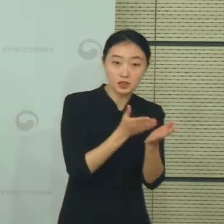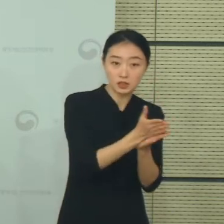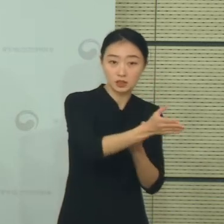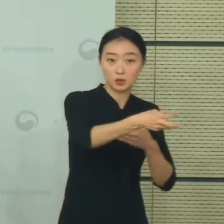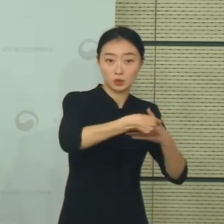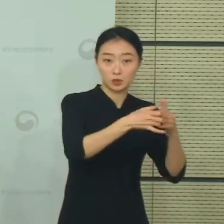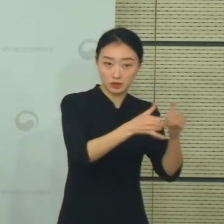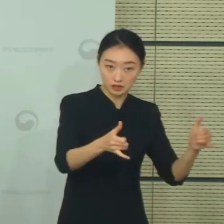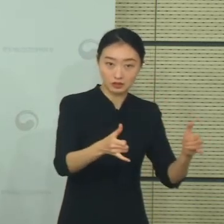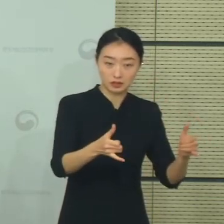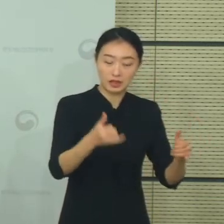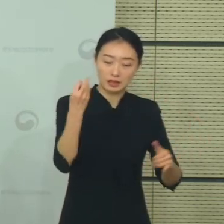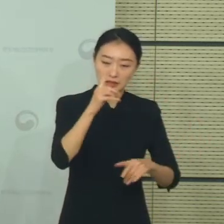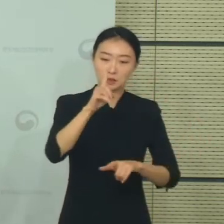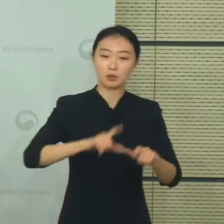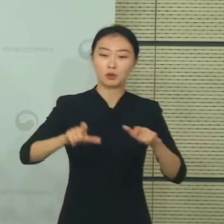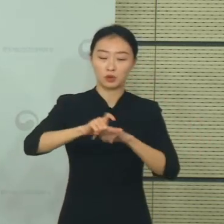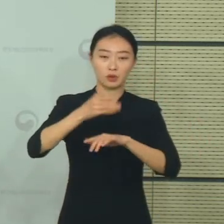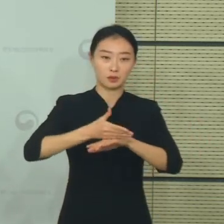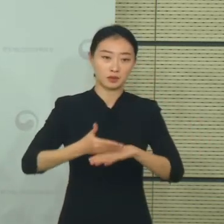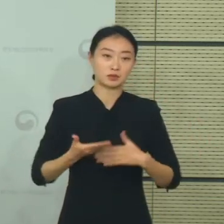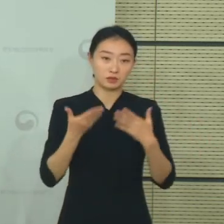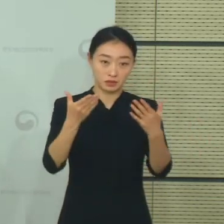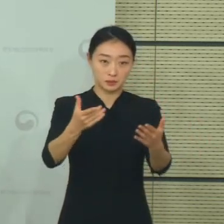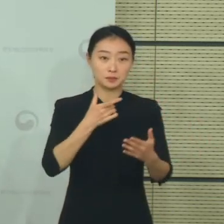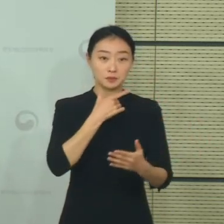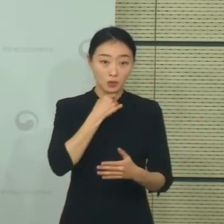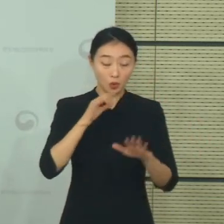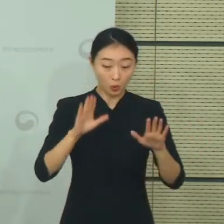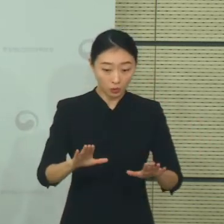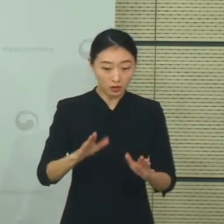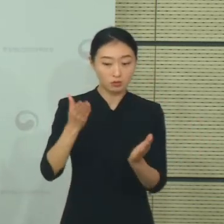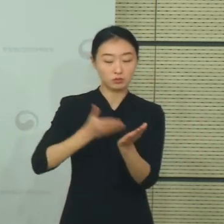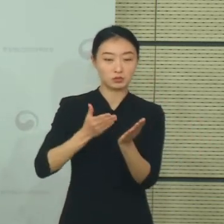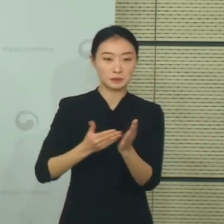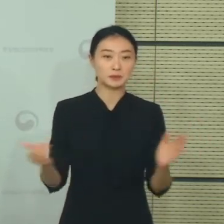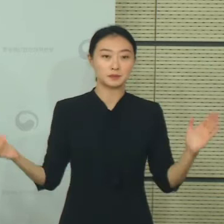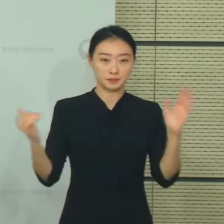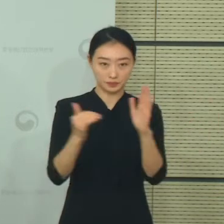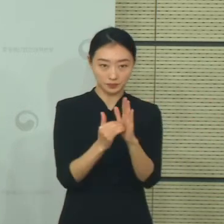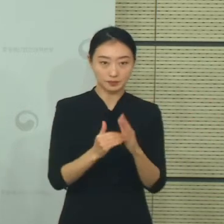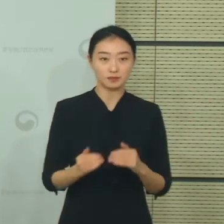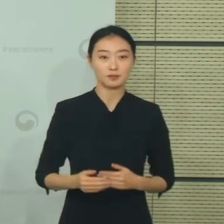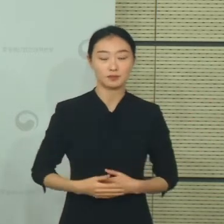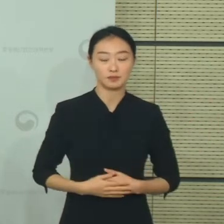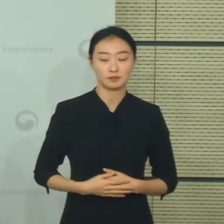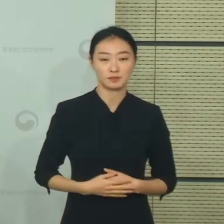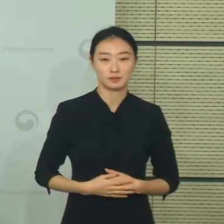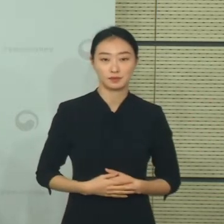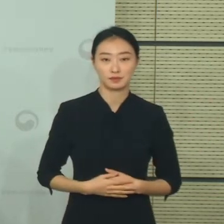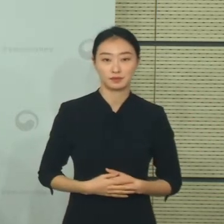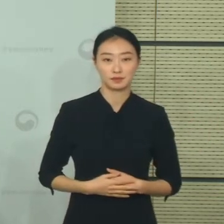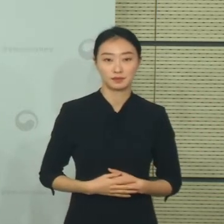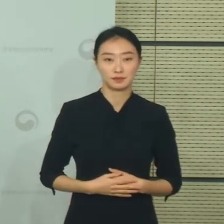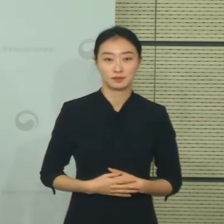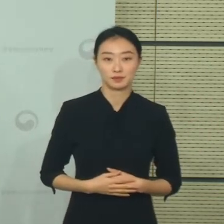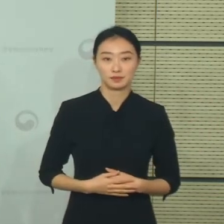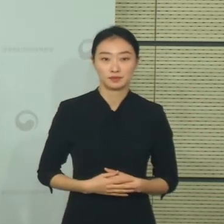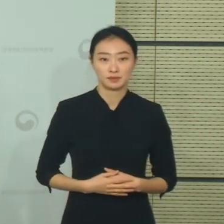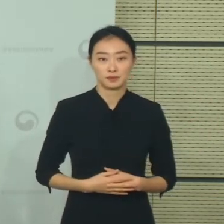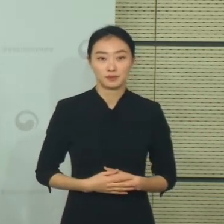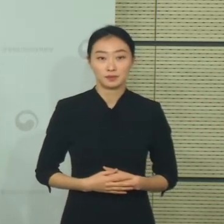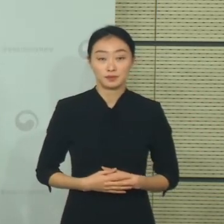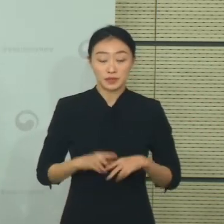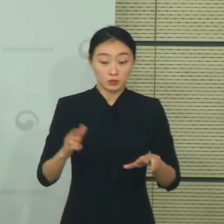의료진들께 다시 한번 깊은 감사의 말씀을 드리며 오늘 브리핑을 마치겠습니다. 이상입니다.